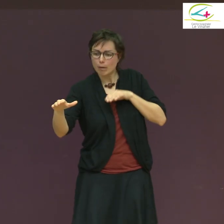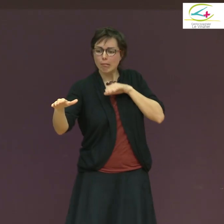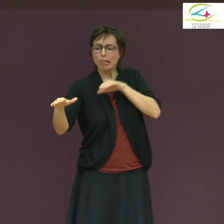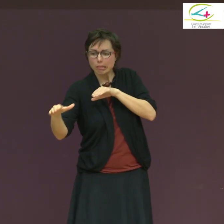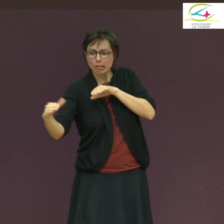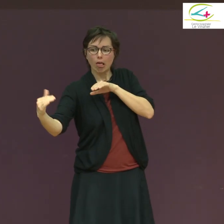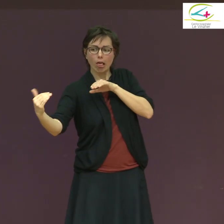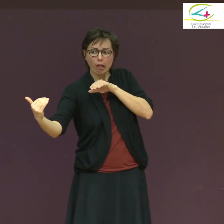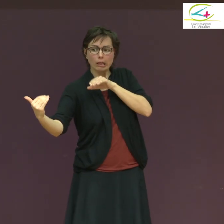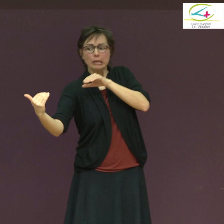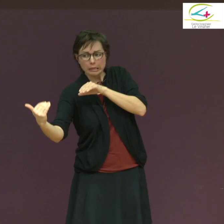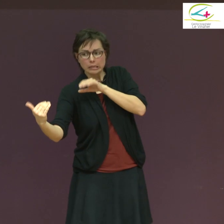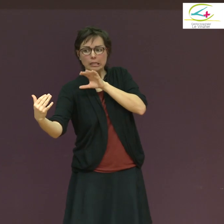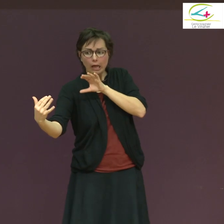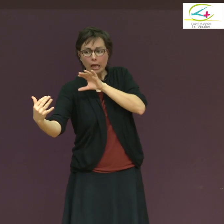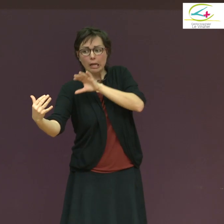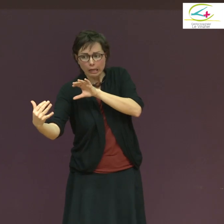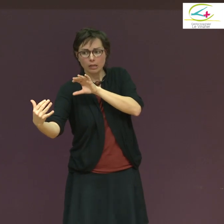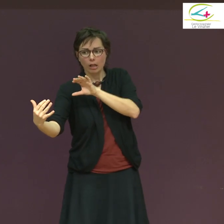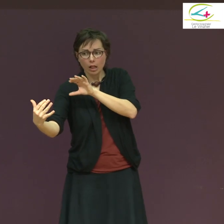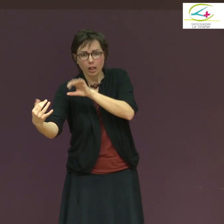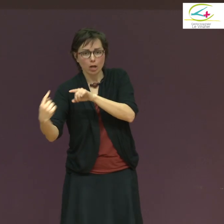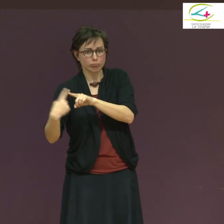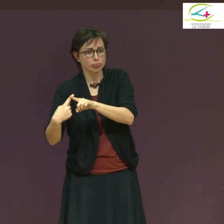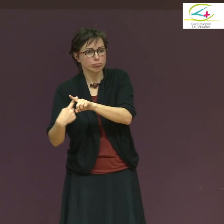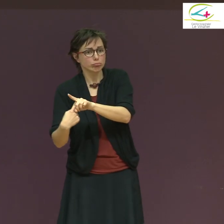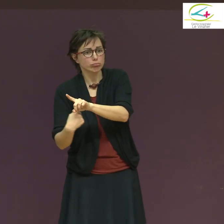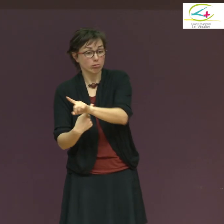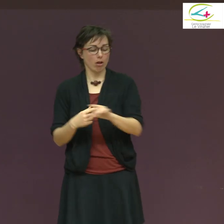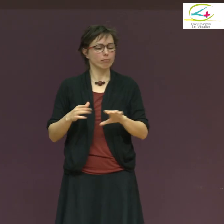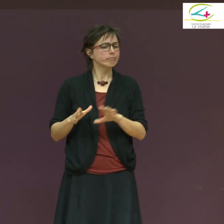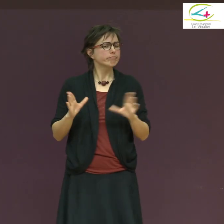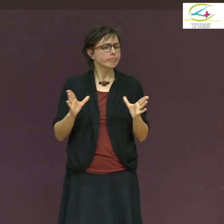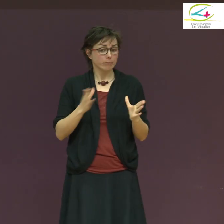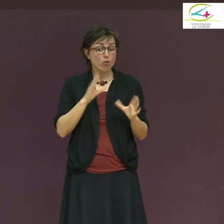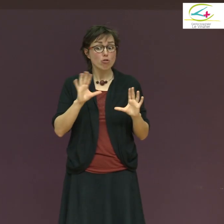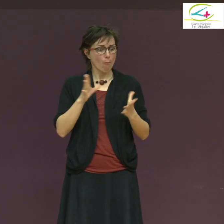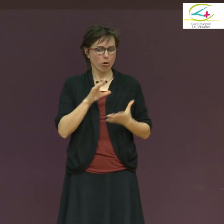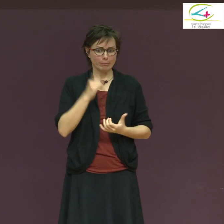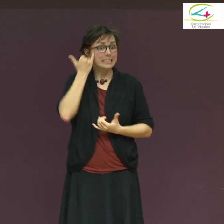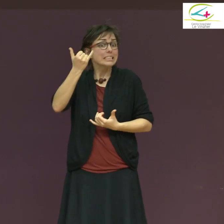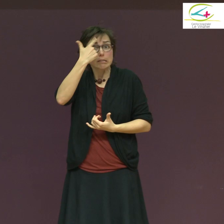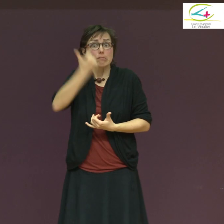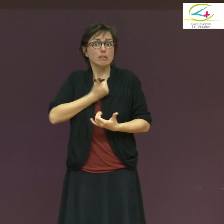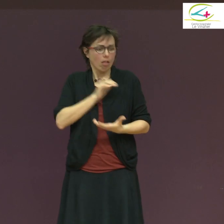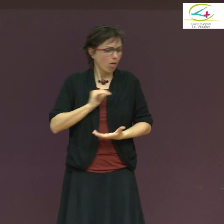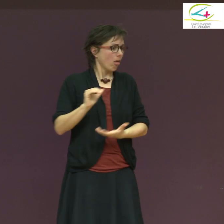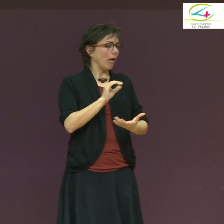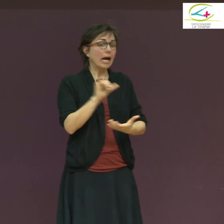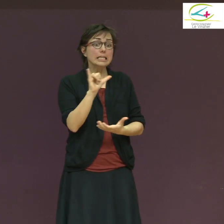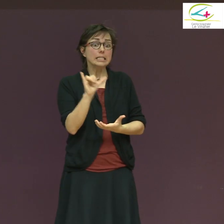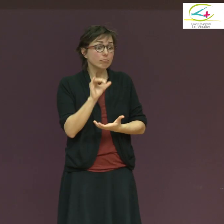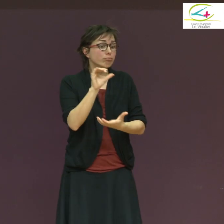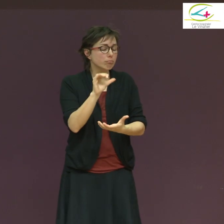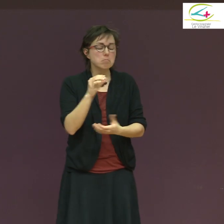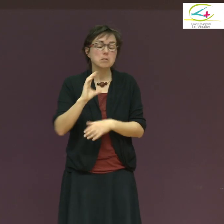on s'apprend l'un l'autre. Donc, on les dépose à qui ces idées suicidaires. Et puis, il y a quelqu'un un jour qui ose